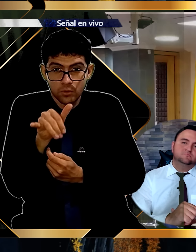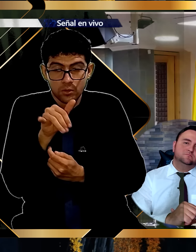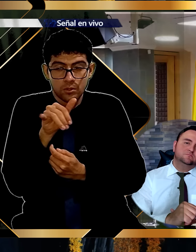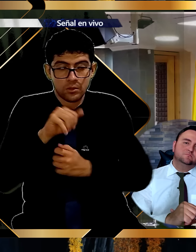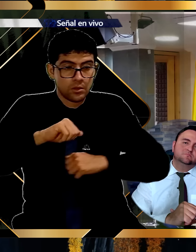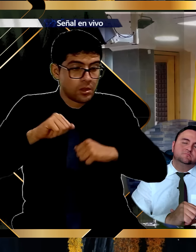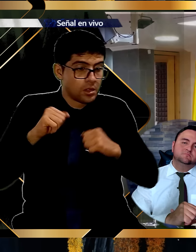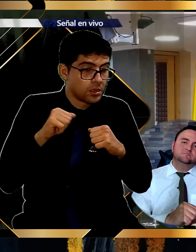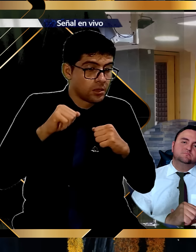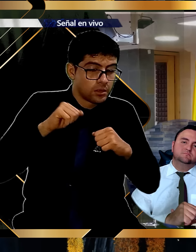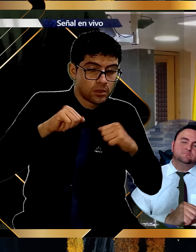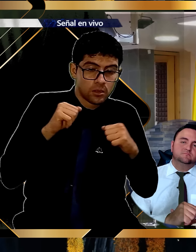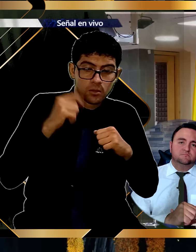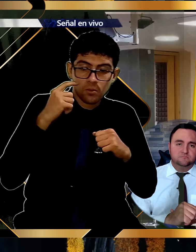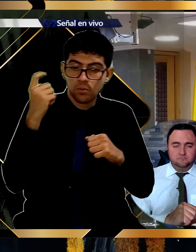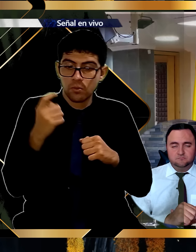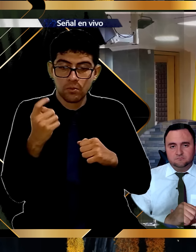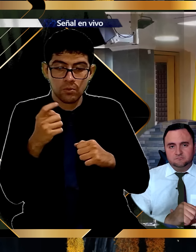Son cuadros hermosos,